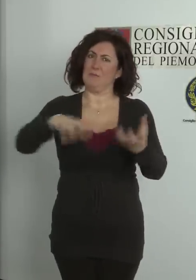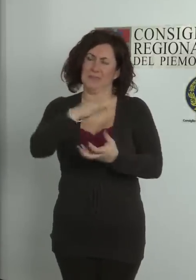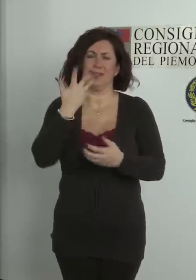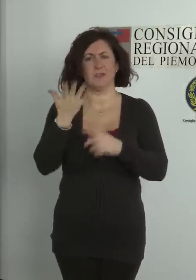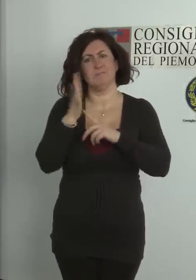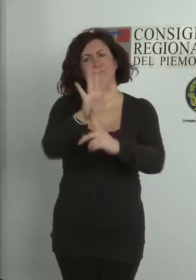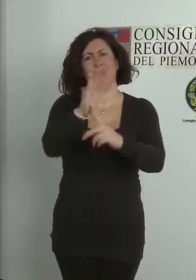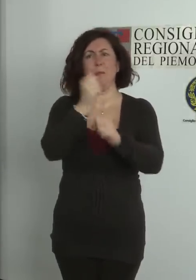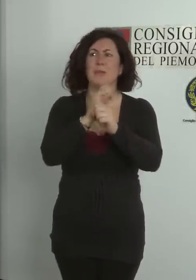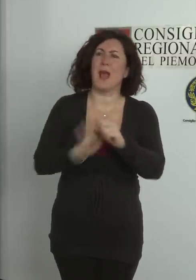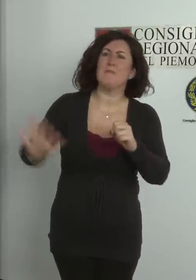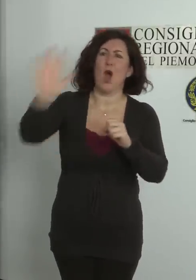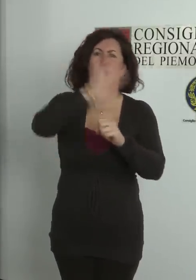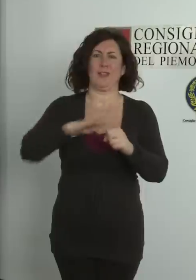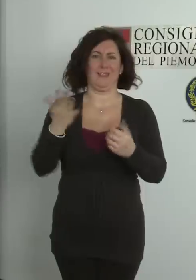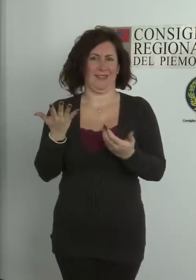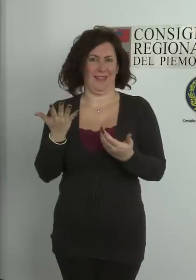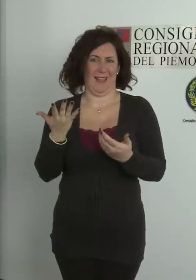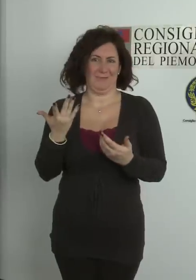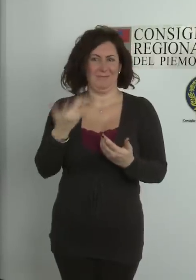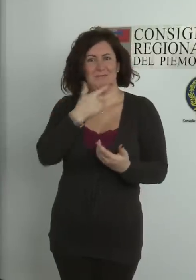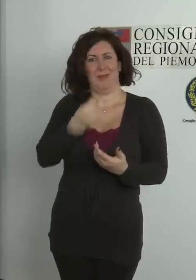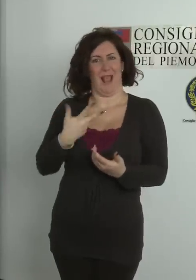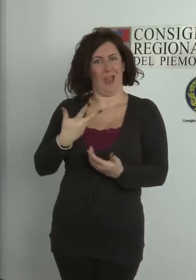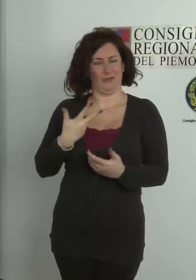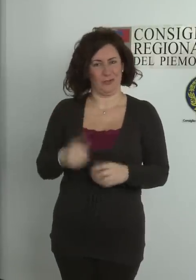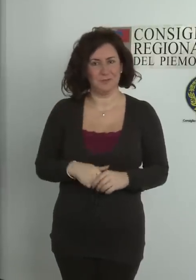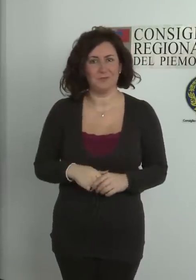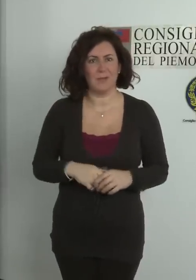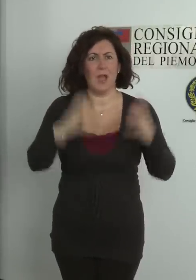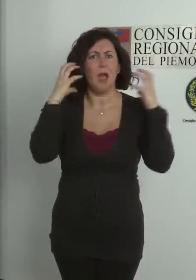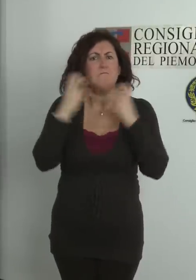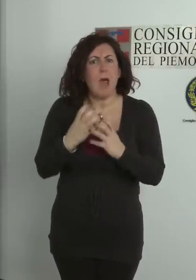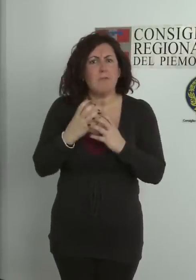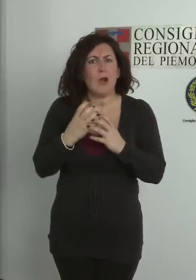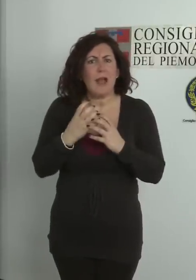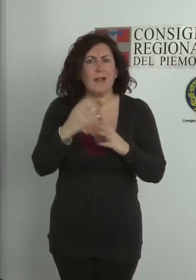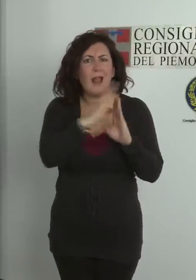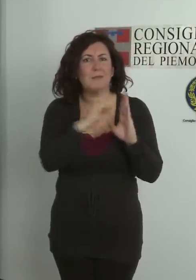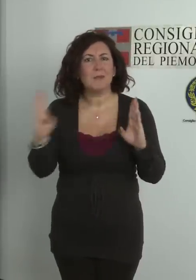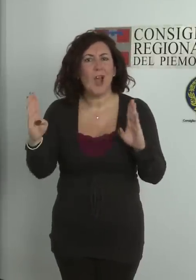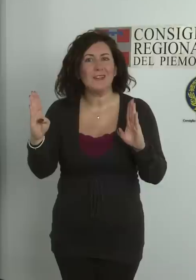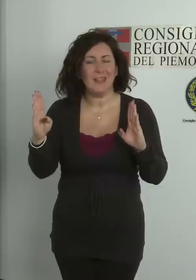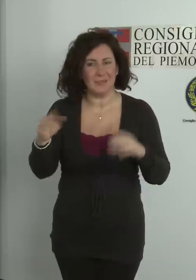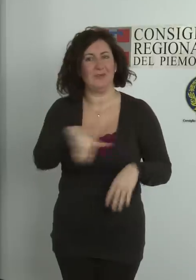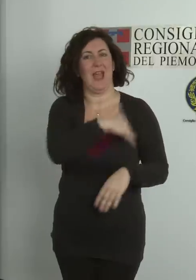babbo natale in biblioteca gli alunni della scuola materna bellardi di torino hanno visitato la mostra i personaggi del presepe